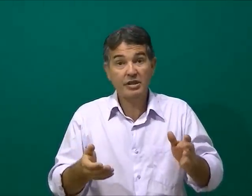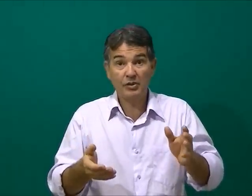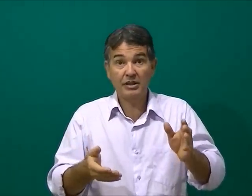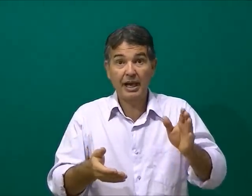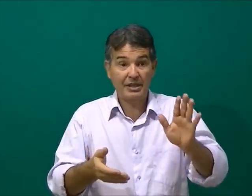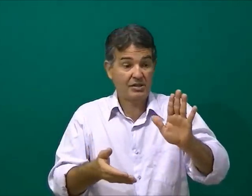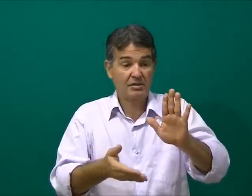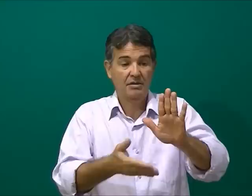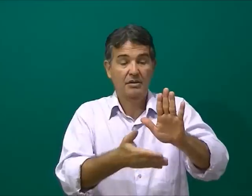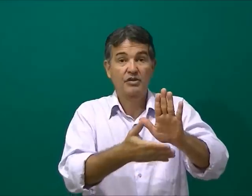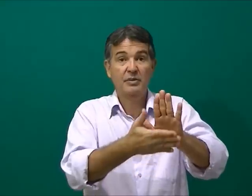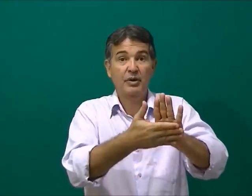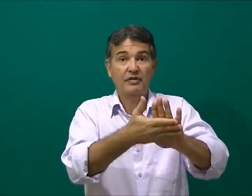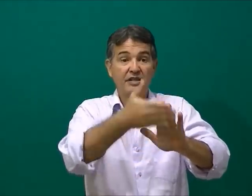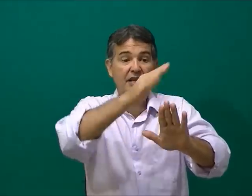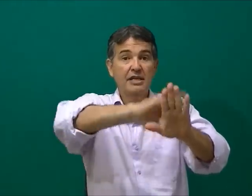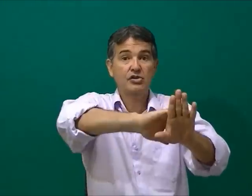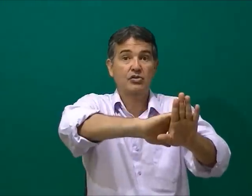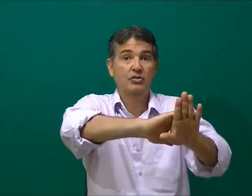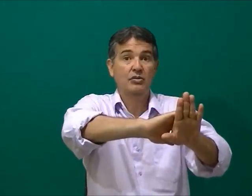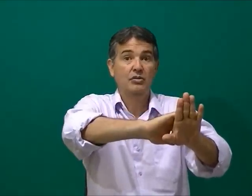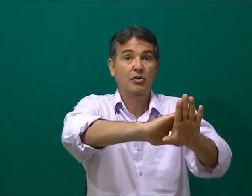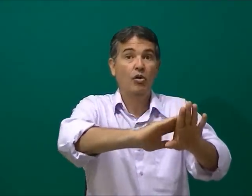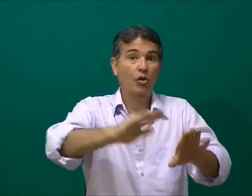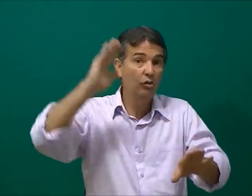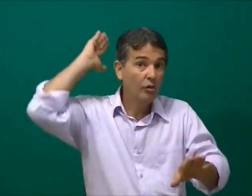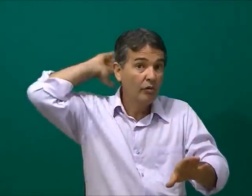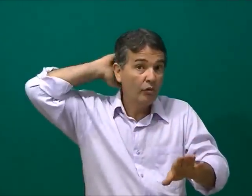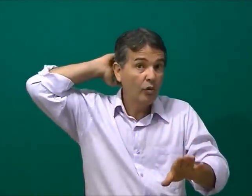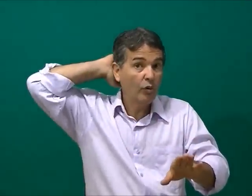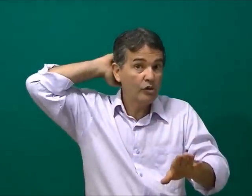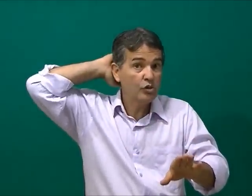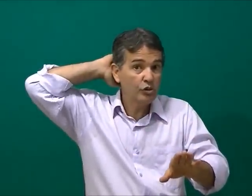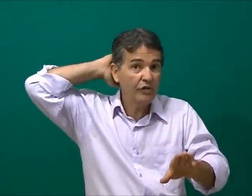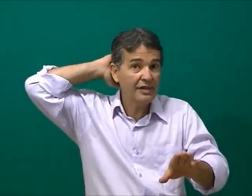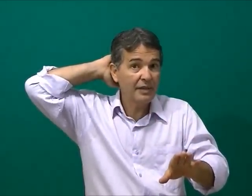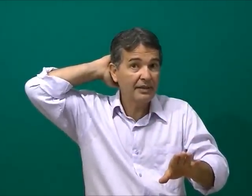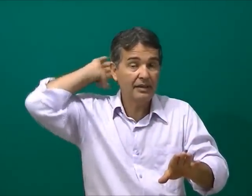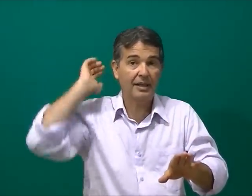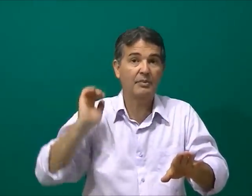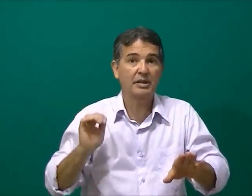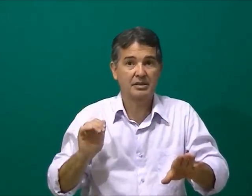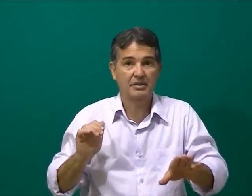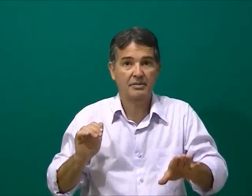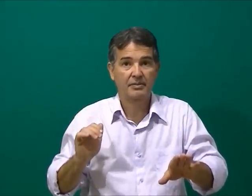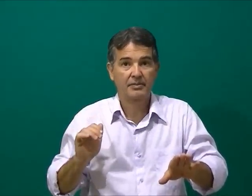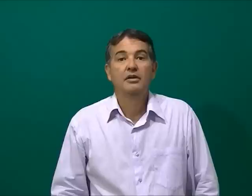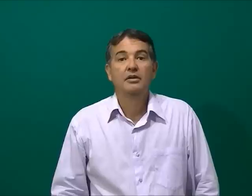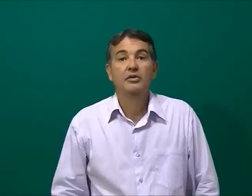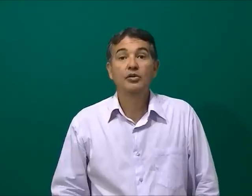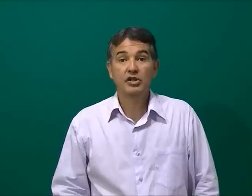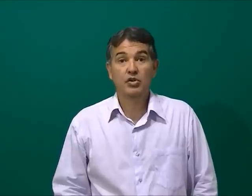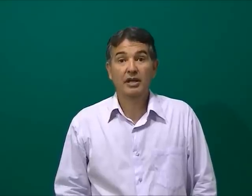de trás, você pode fazer isto, ou, como alguns estudos fazem, batendo na cabeça. No